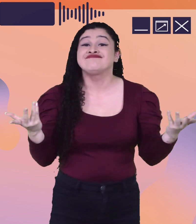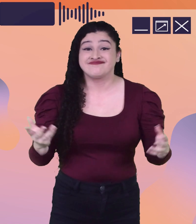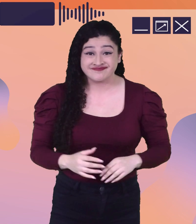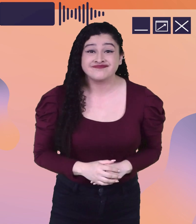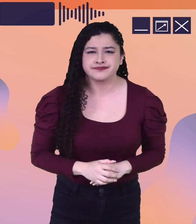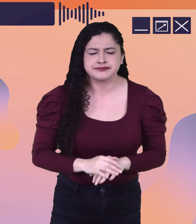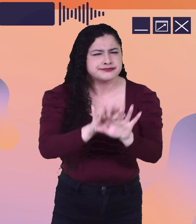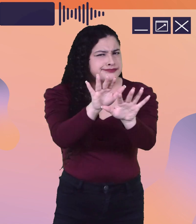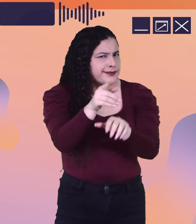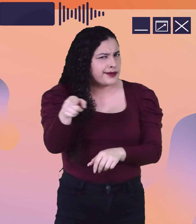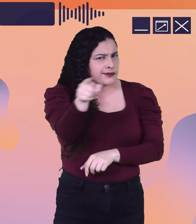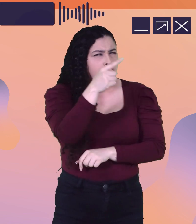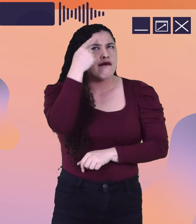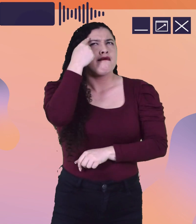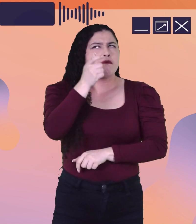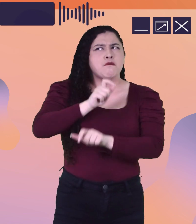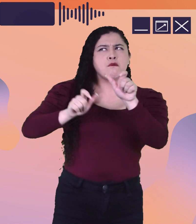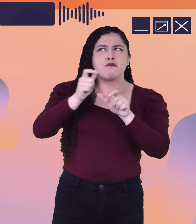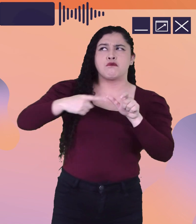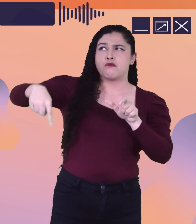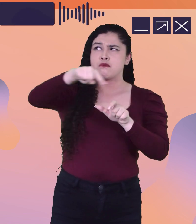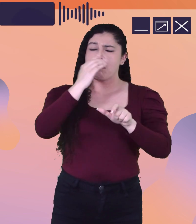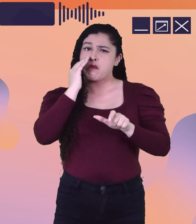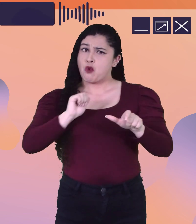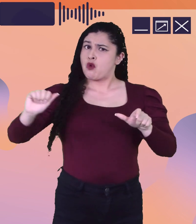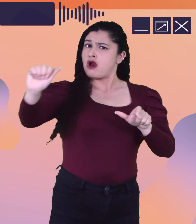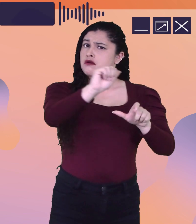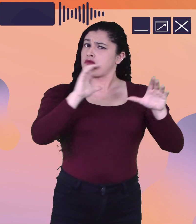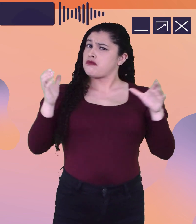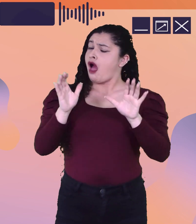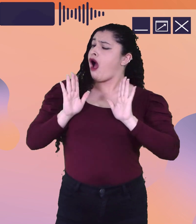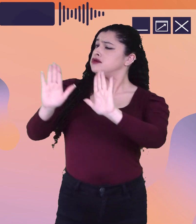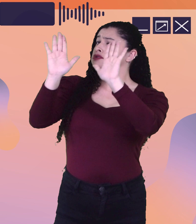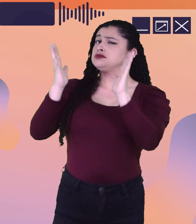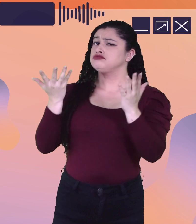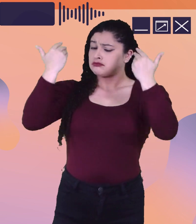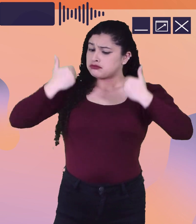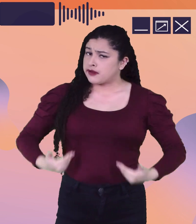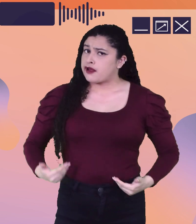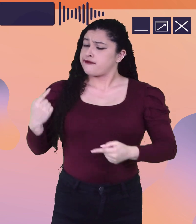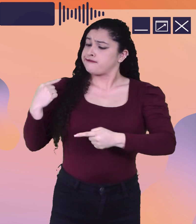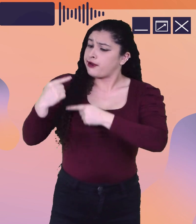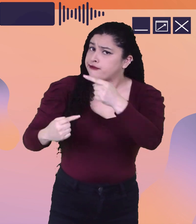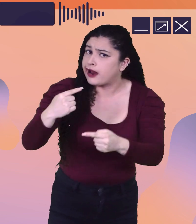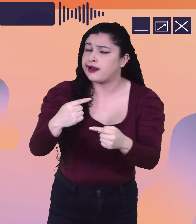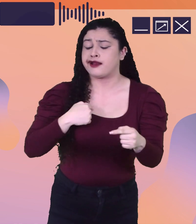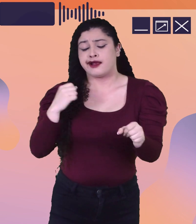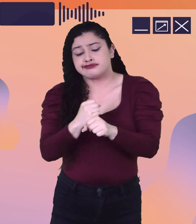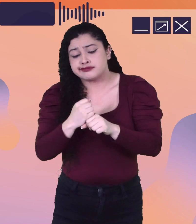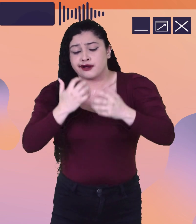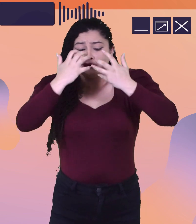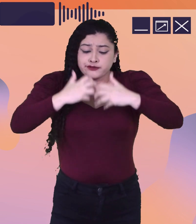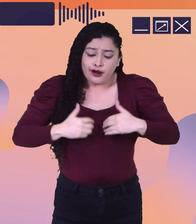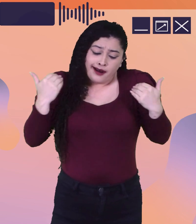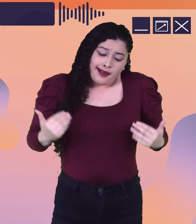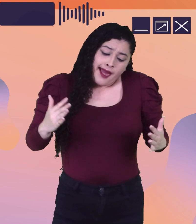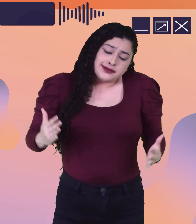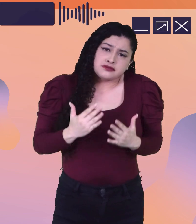Como cualquier otra forma de violencia de género, busca mantenernos en los roles que tradicionalmente se nos han